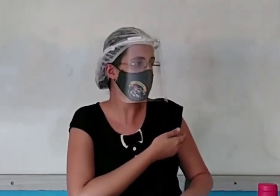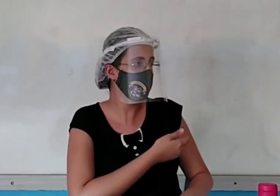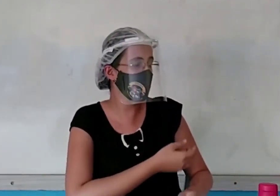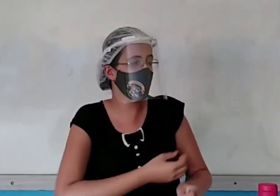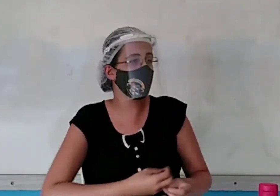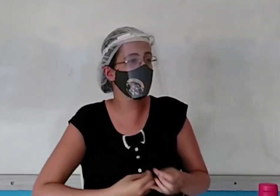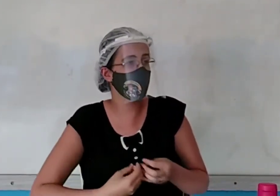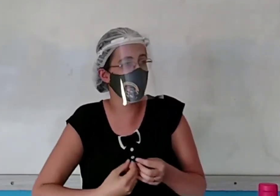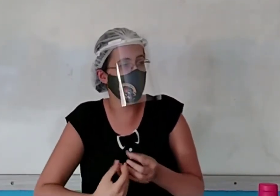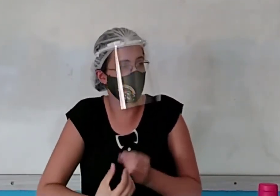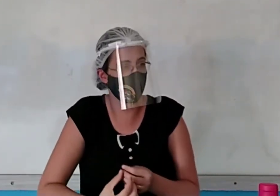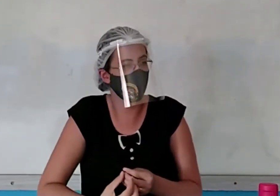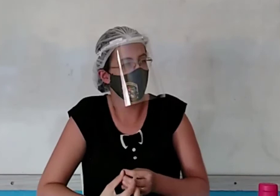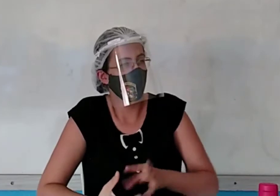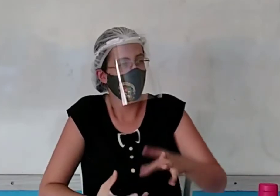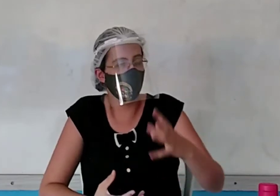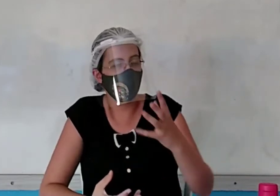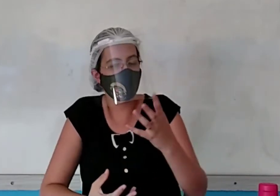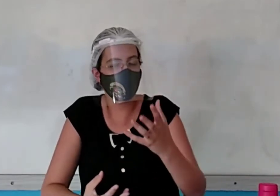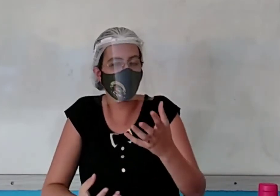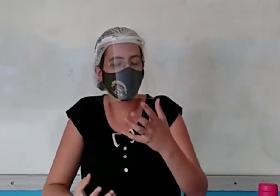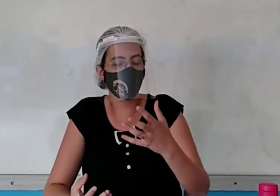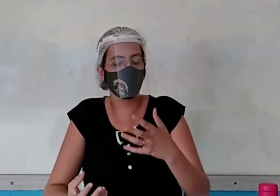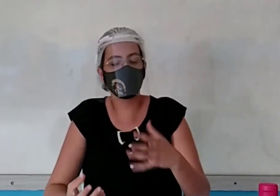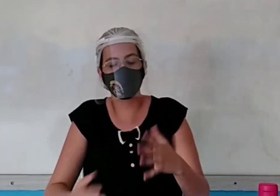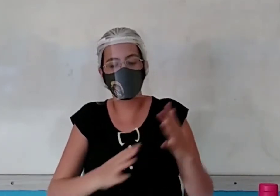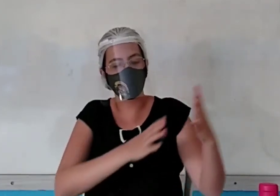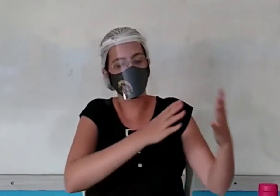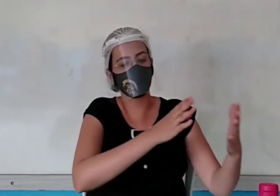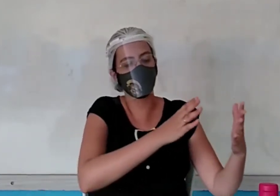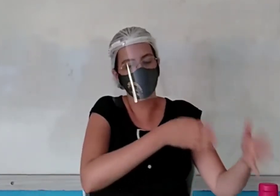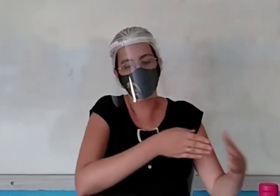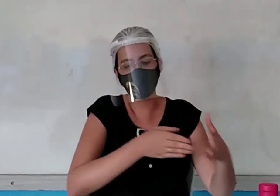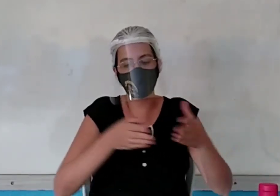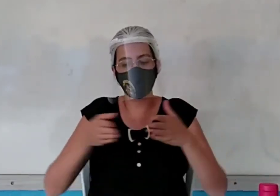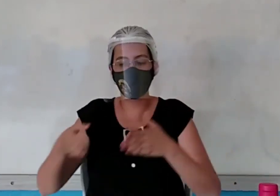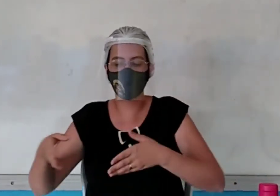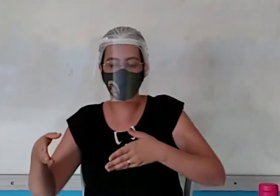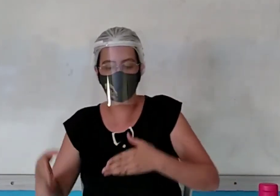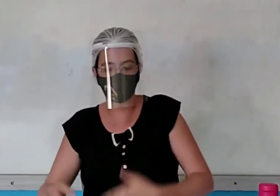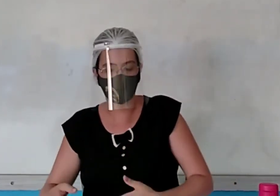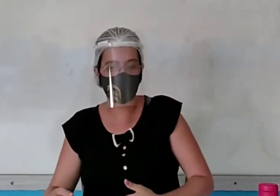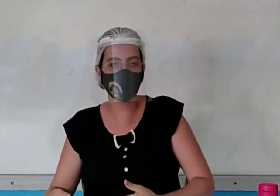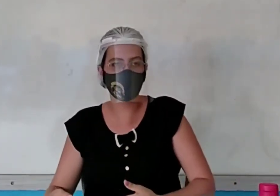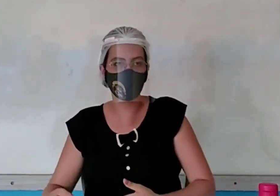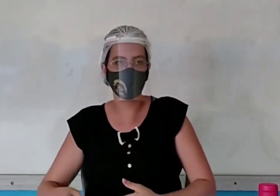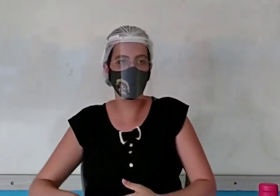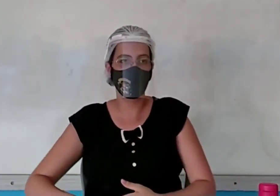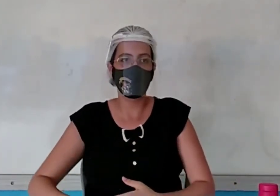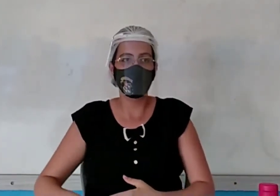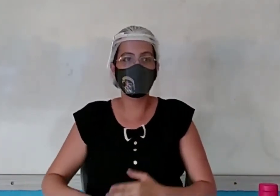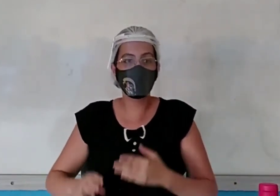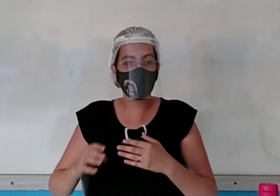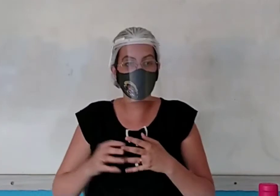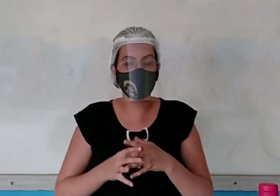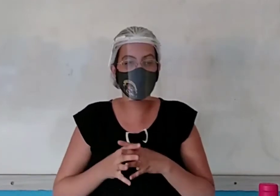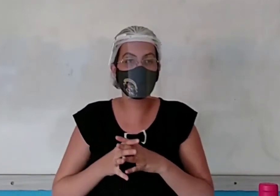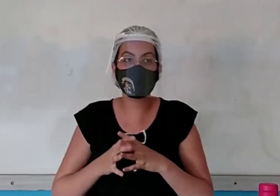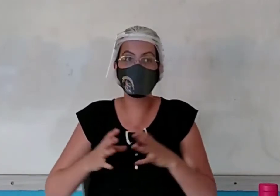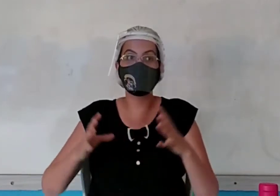Mas ali em cima, eu vi o motorista e o ajudante. Eu vi o ajudante, assim,